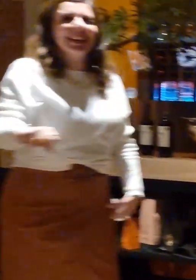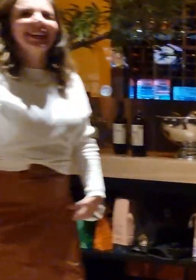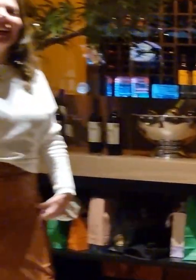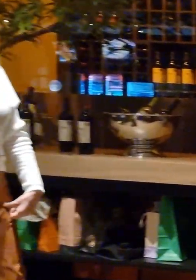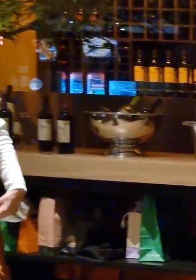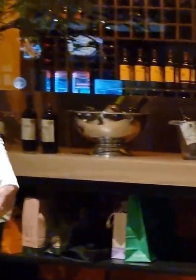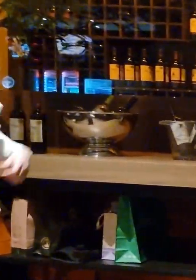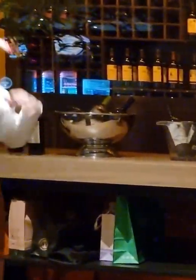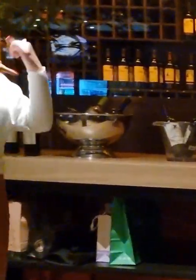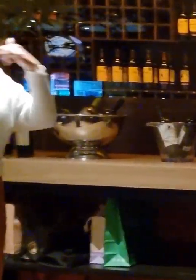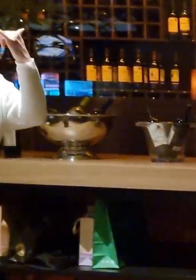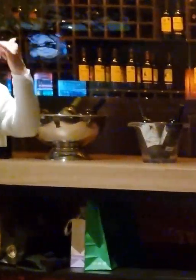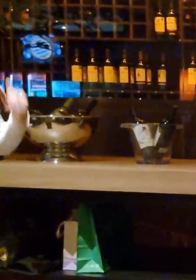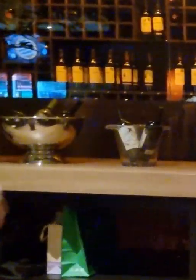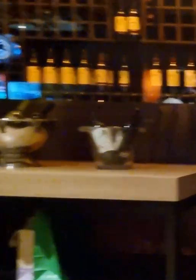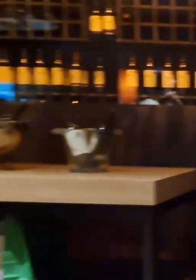A sogra. O filho,